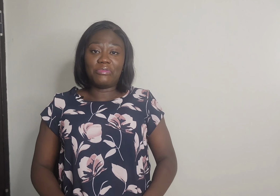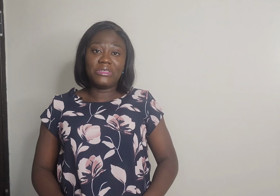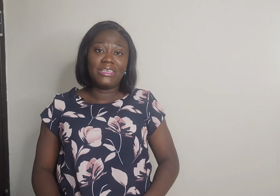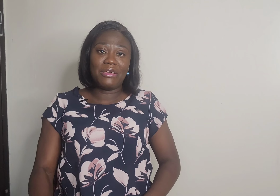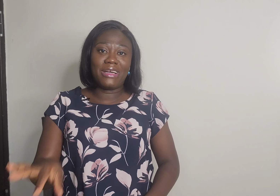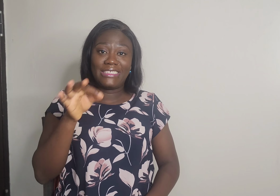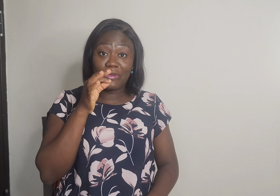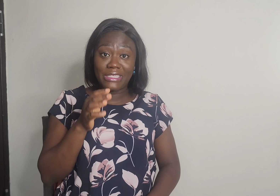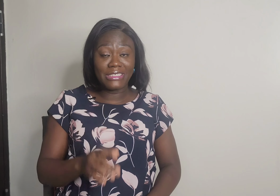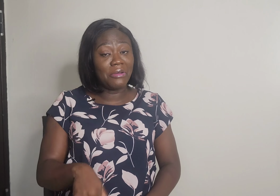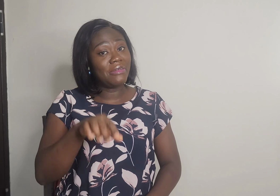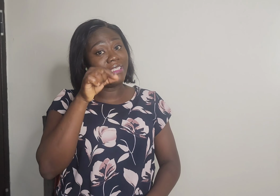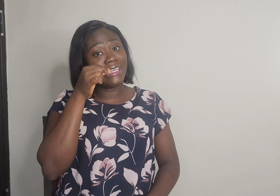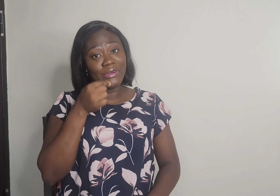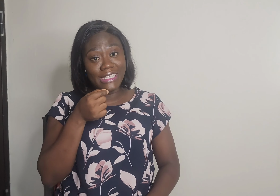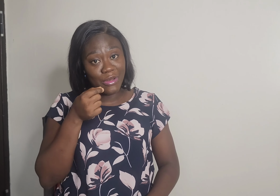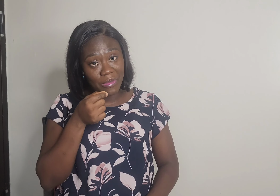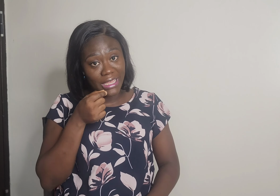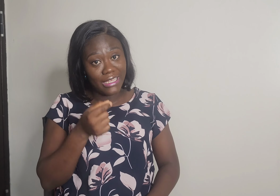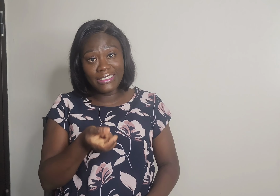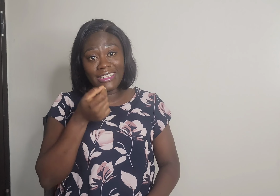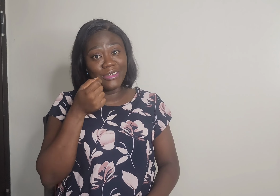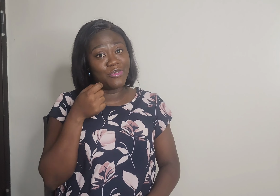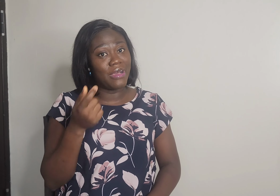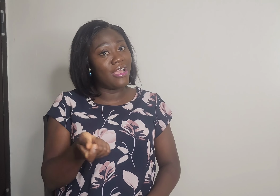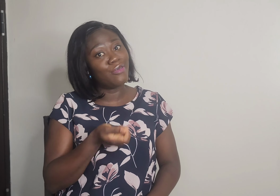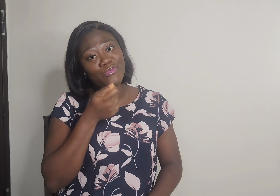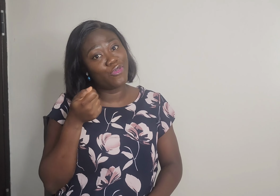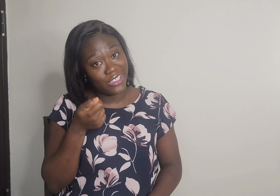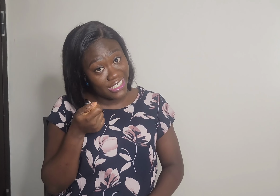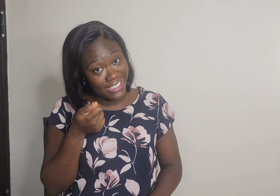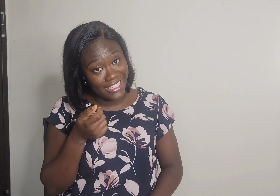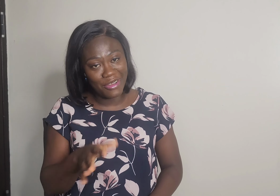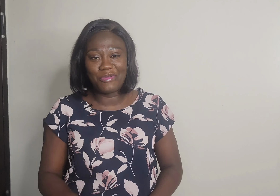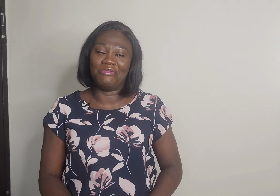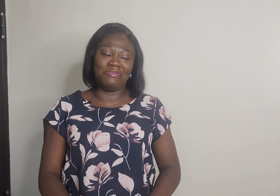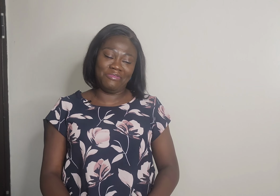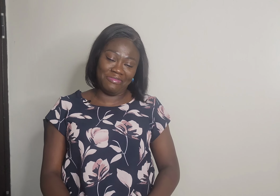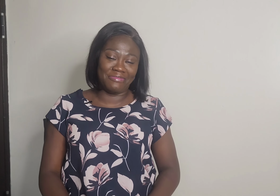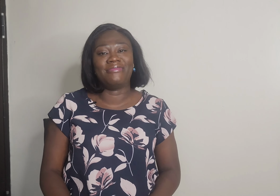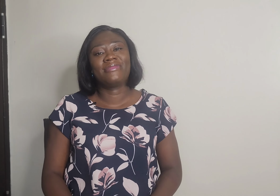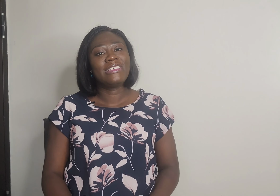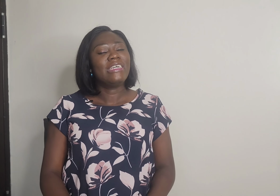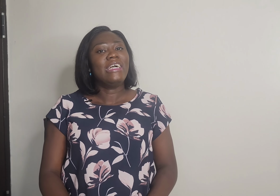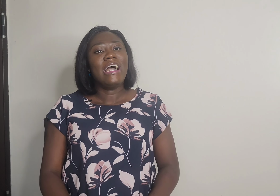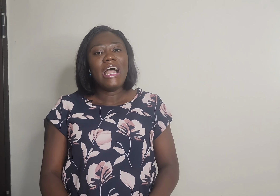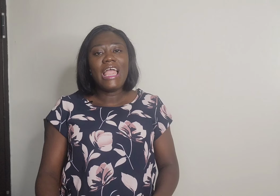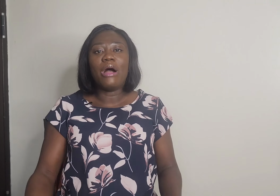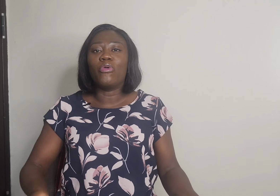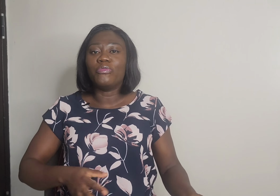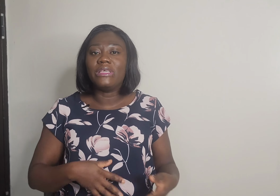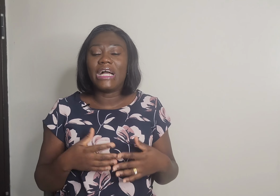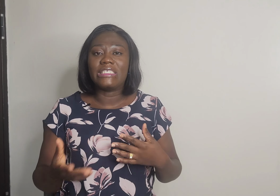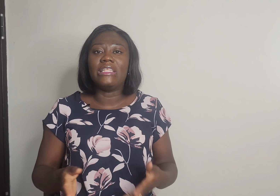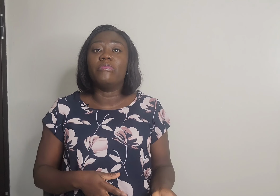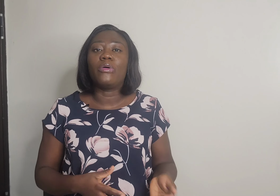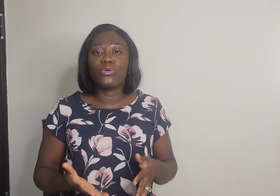àbí ẹ máa jáwé sẹ́nu ẹ wọ́n máa jáwé sẹ́nu báyìí nílẹ̀ Yorùbá ẹ̀ ń bú odi nìyẹn o. Ẹ àmọ́ bí a ṣe lè bá wọn